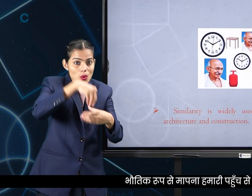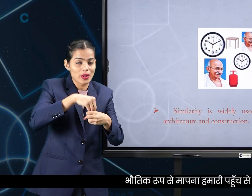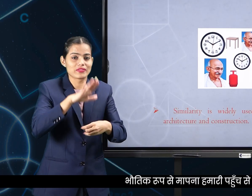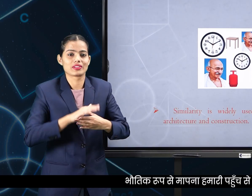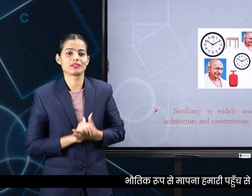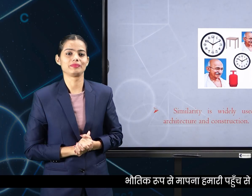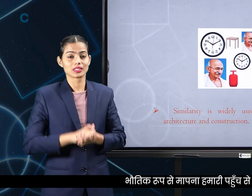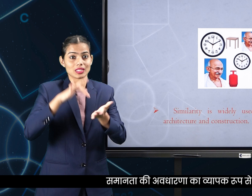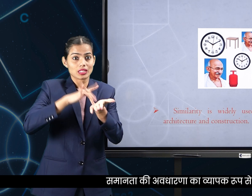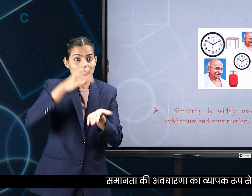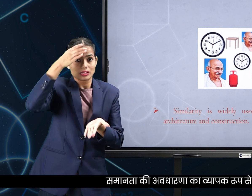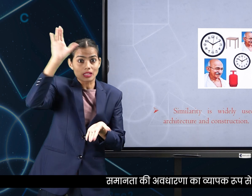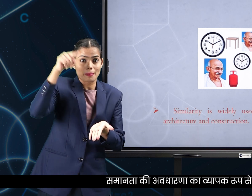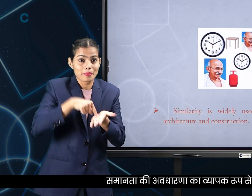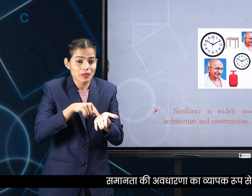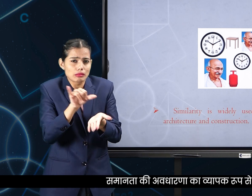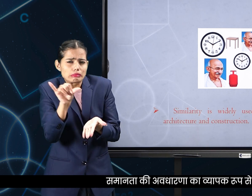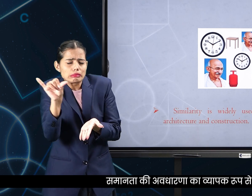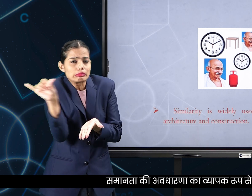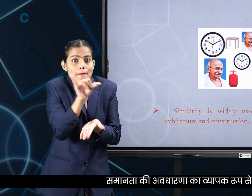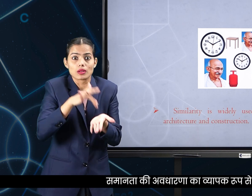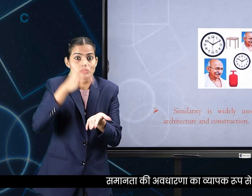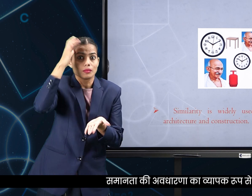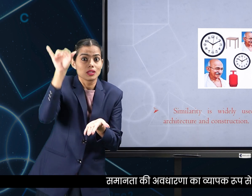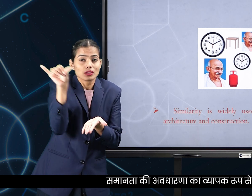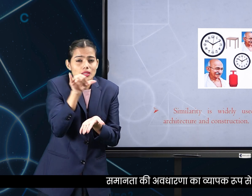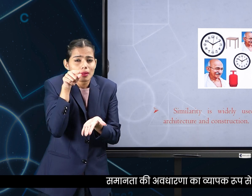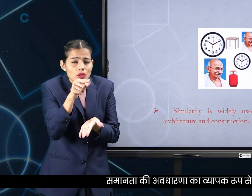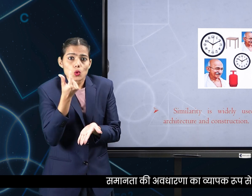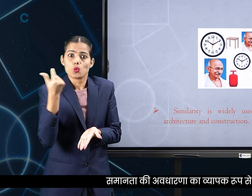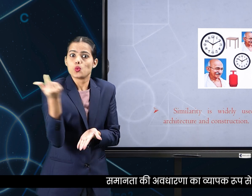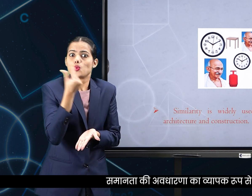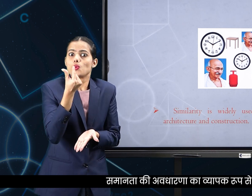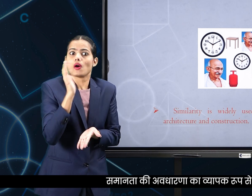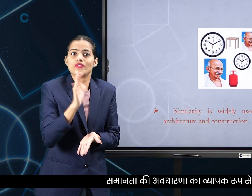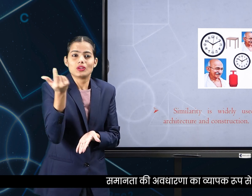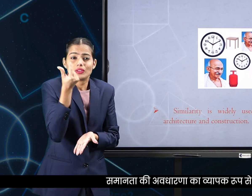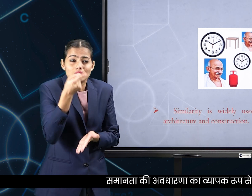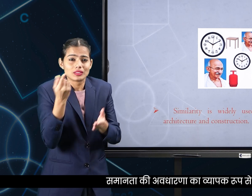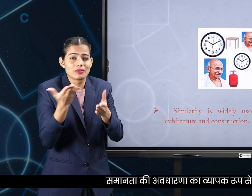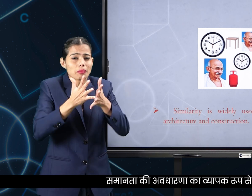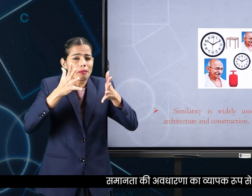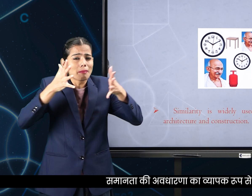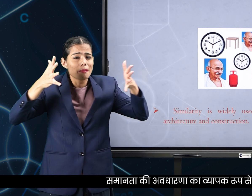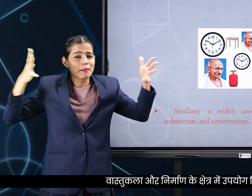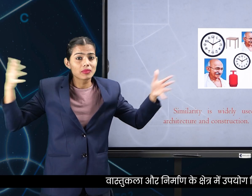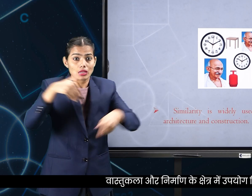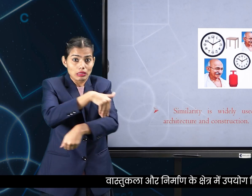है। समानता की अवधारणा का व्यापक रूप से इंजीनियरिंग